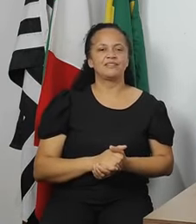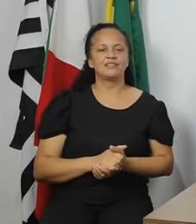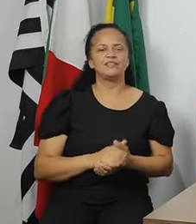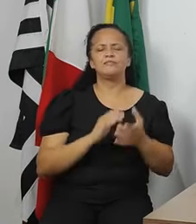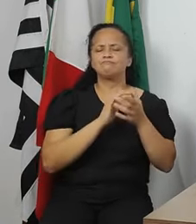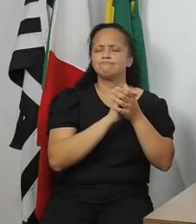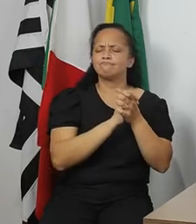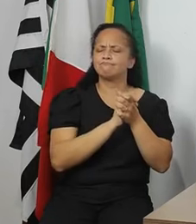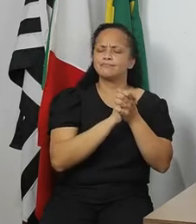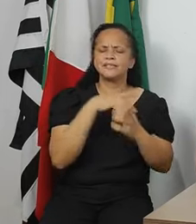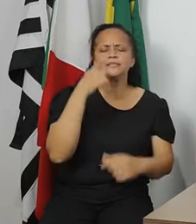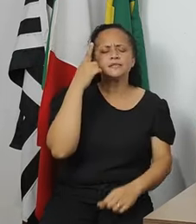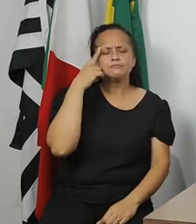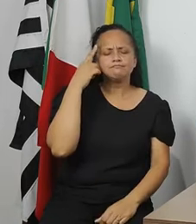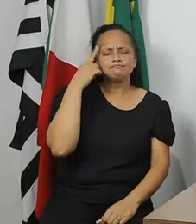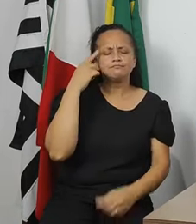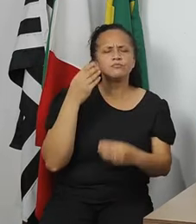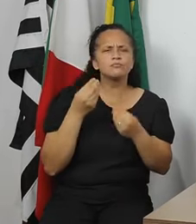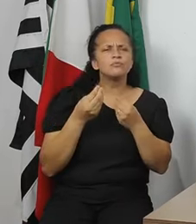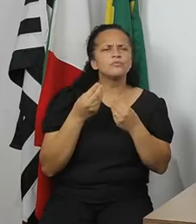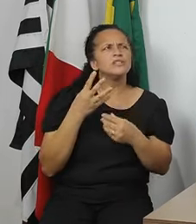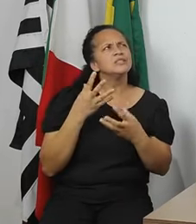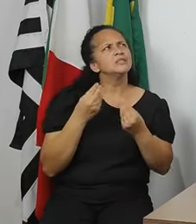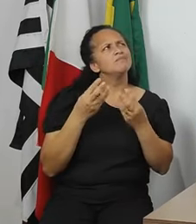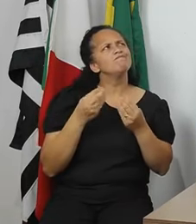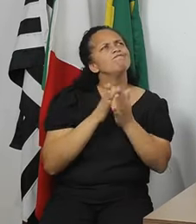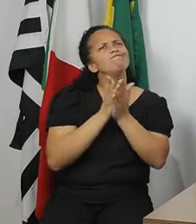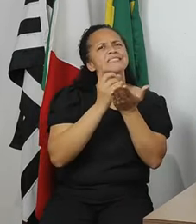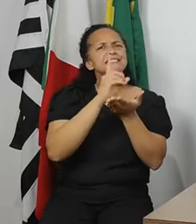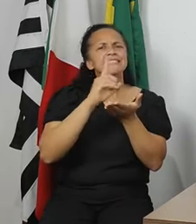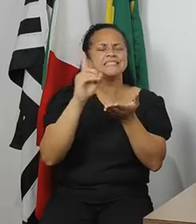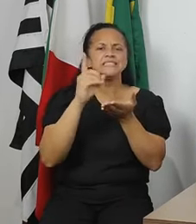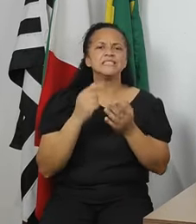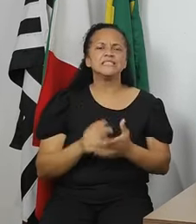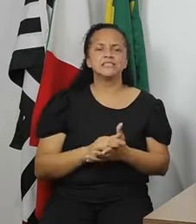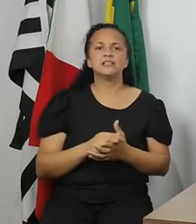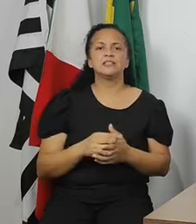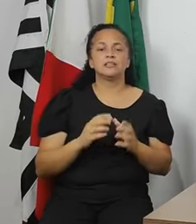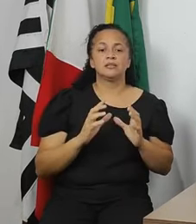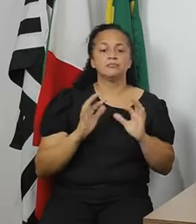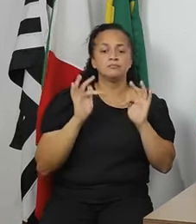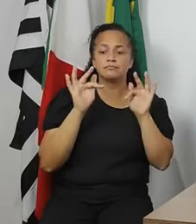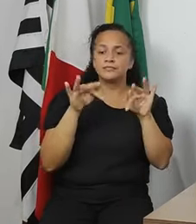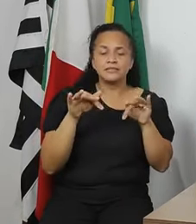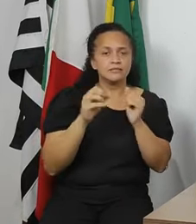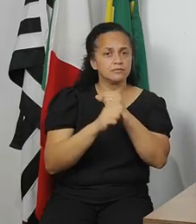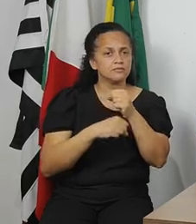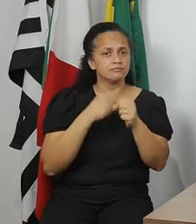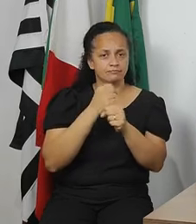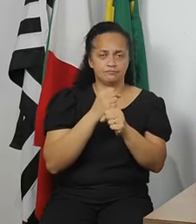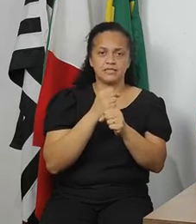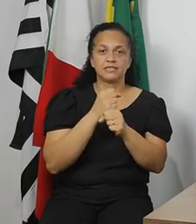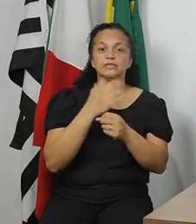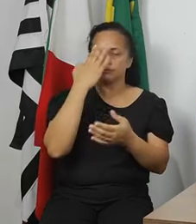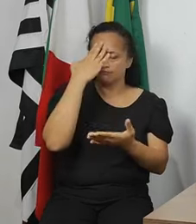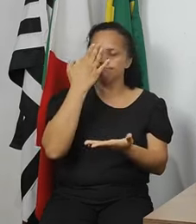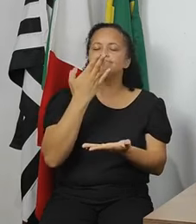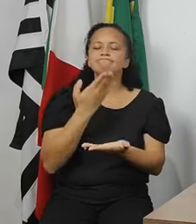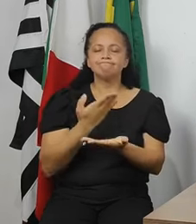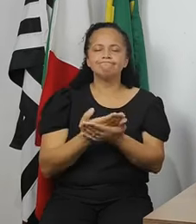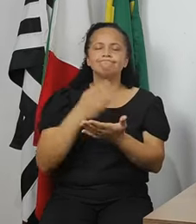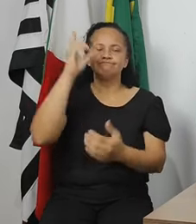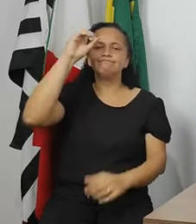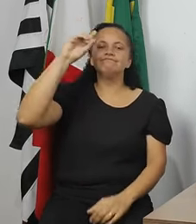pensamos muito sobre que palavra a gente traria para fechar o ano aqui com vocês. E eu acredito muito que Deus falou ao